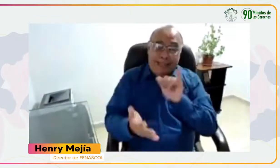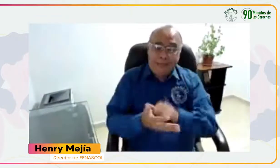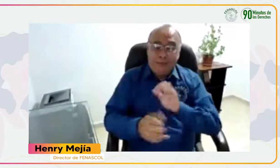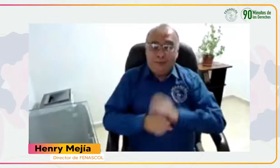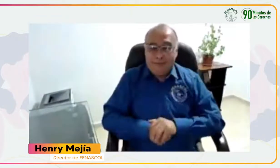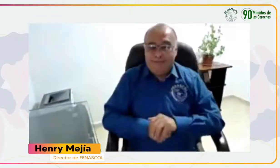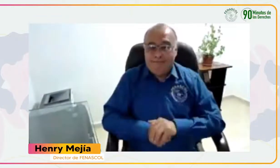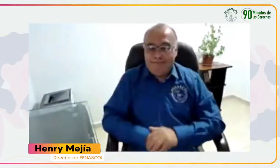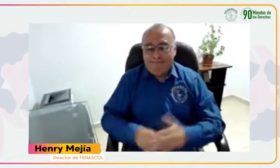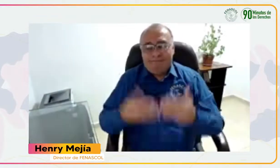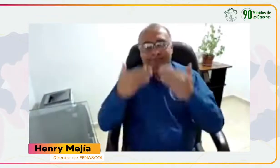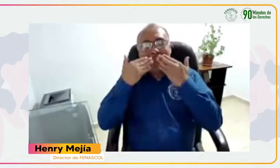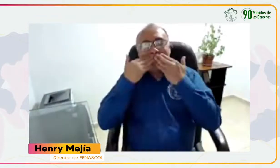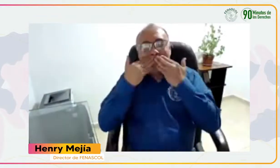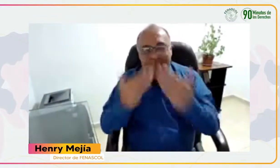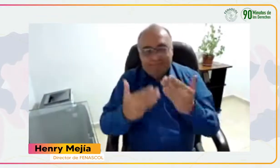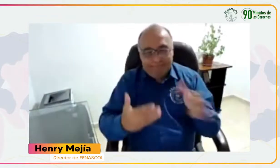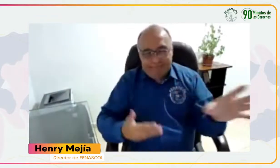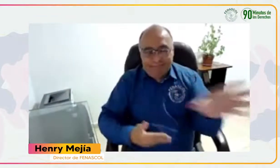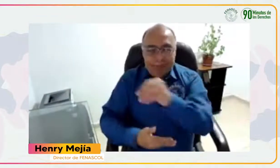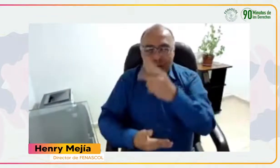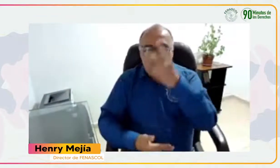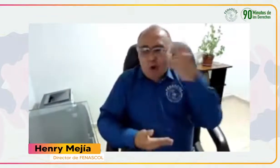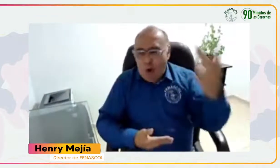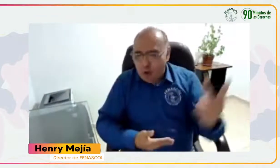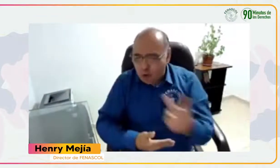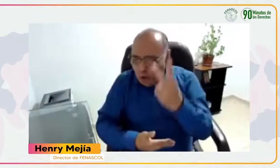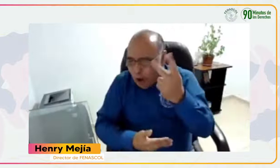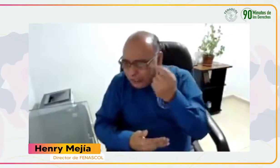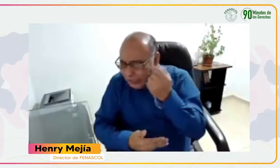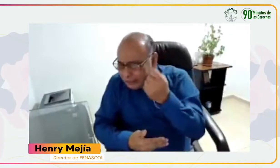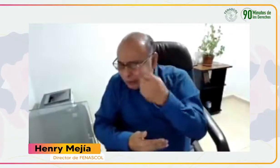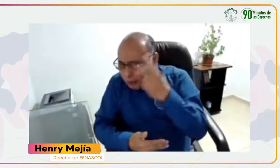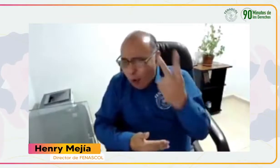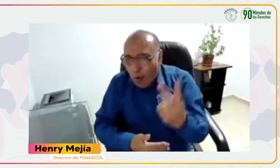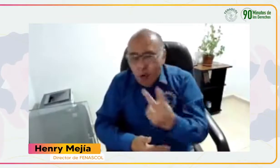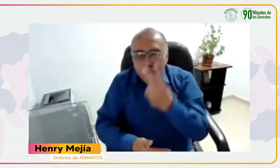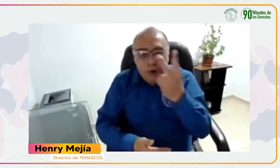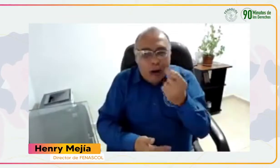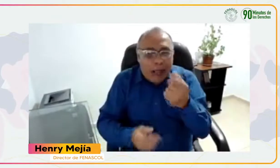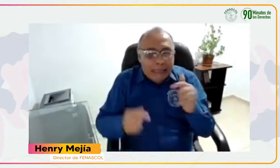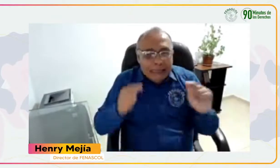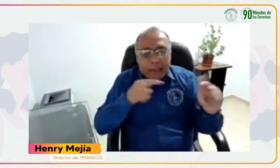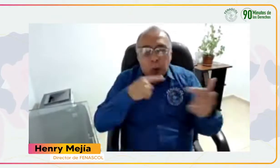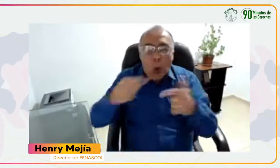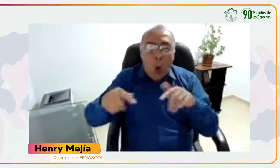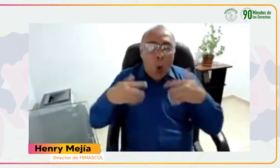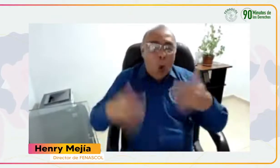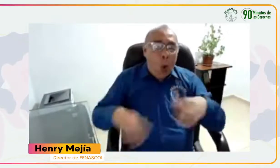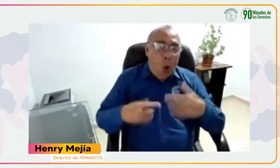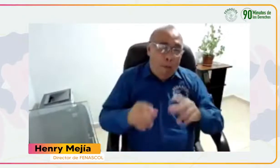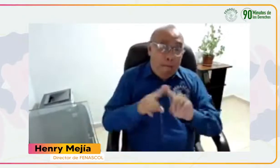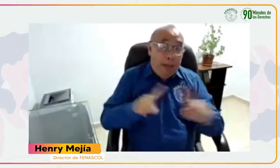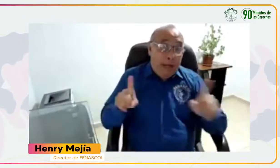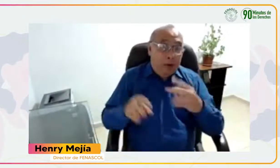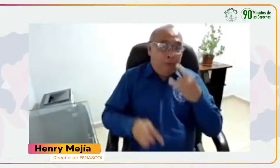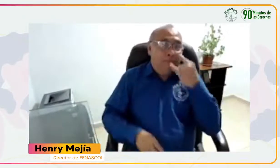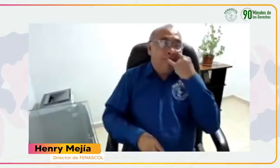tienen tan claras, porque es muy importante. Muchas, muchas gracias por estas 2 horas, más de